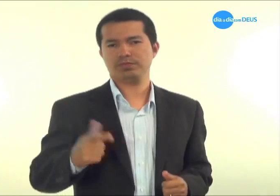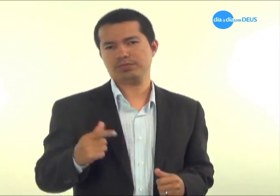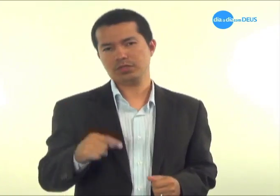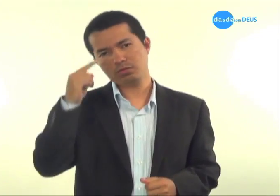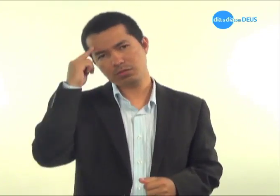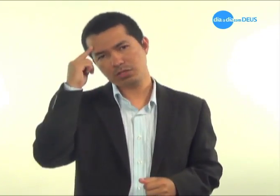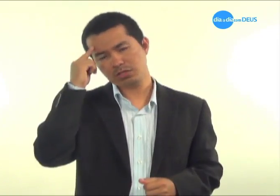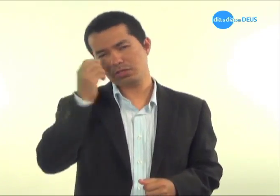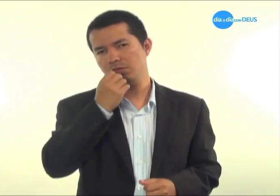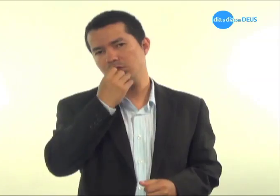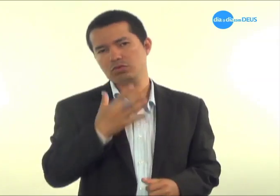são bons.